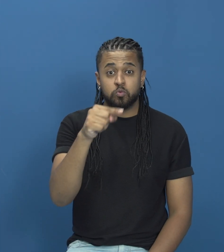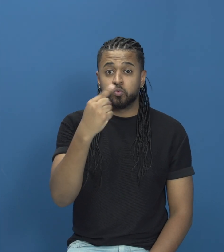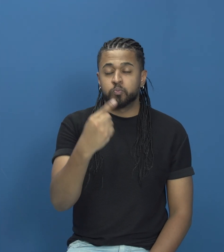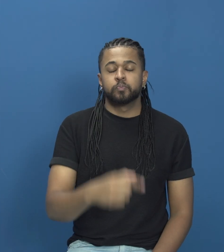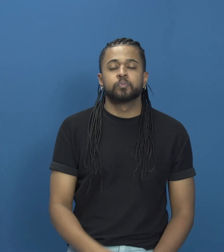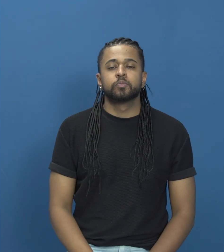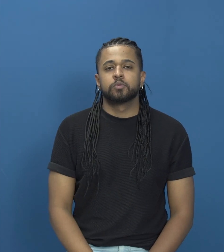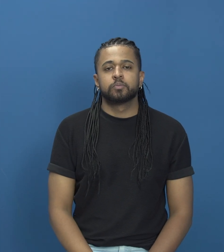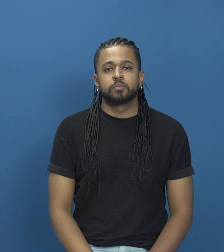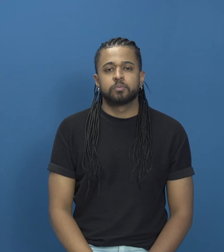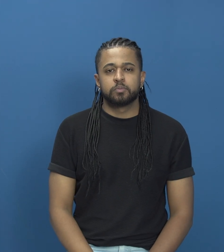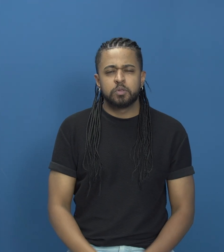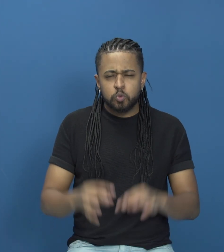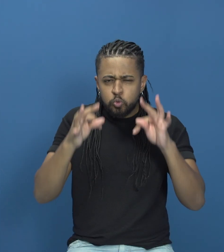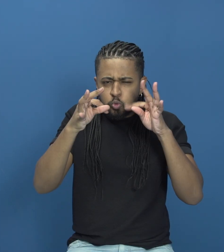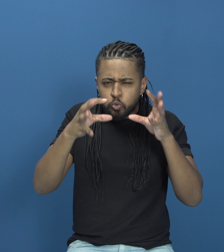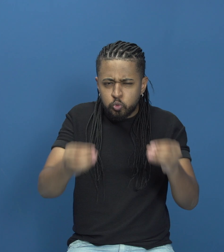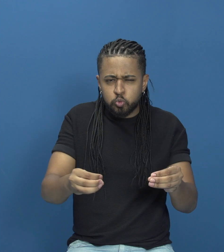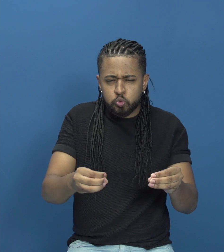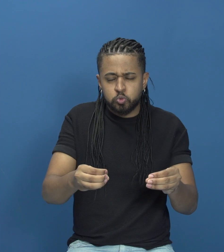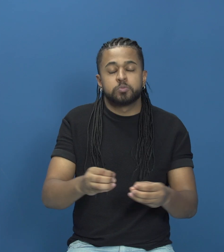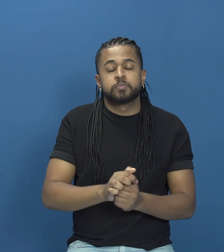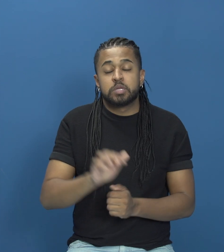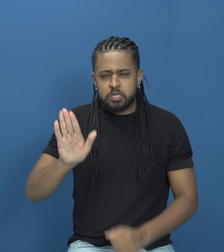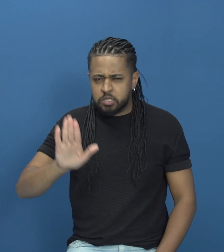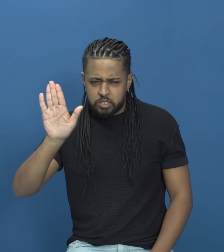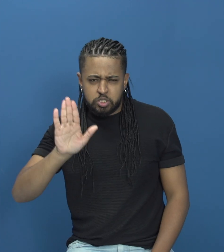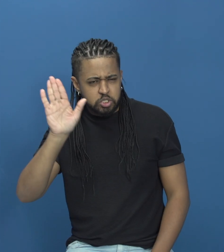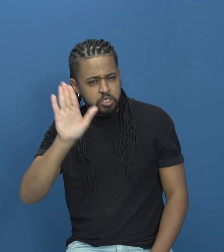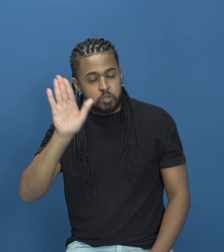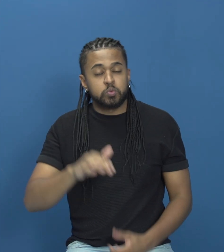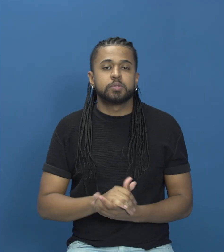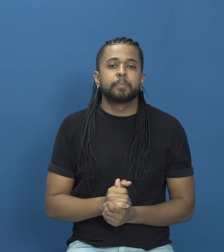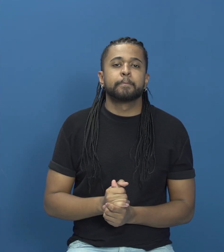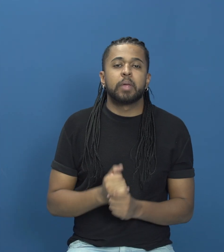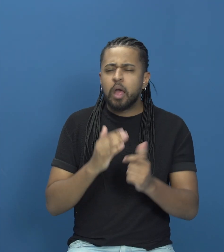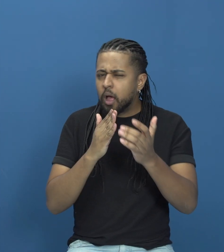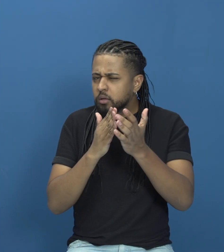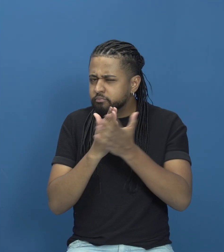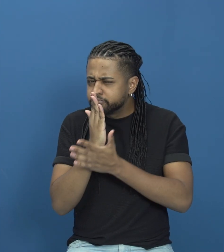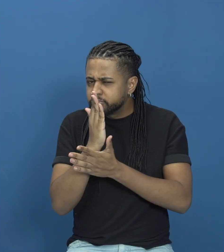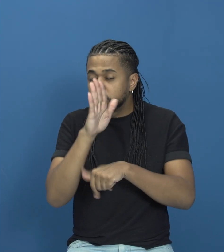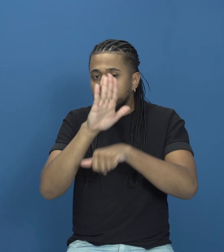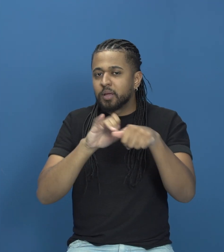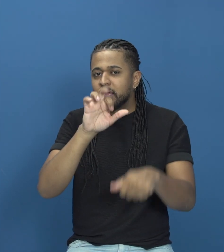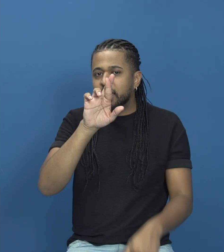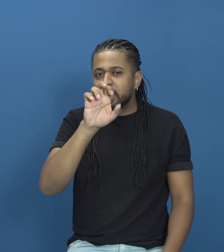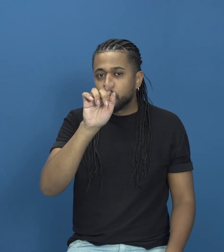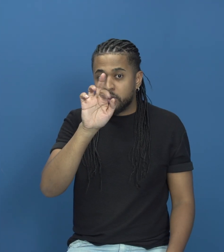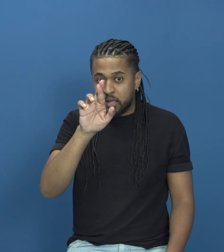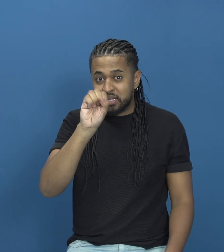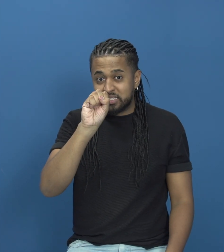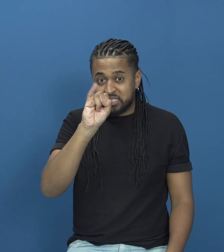8.3.1. Para todas os candidatos/candidatas aprovados em chamada regular